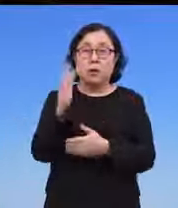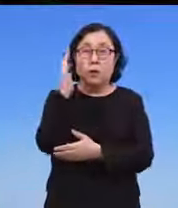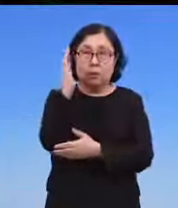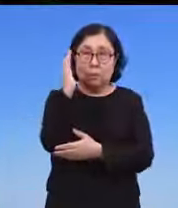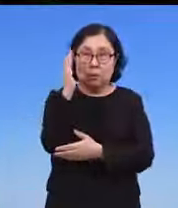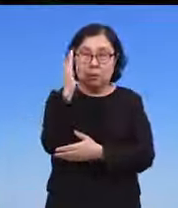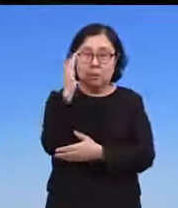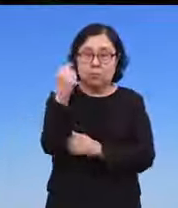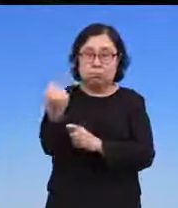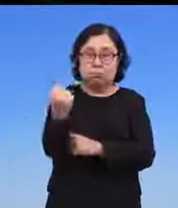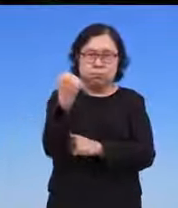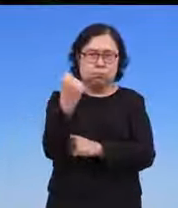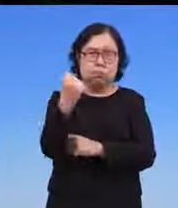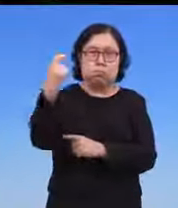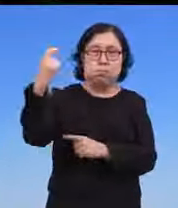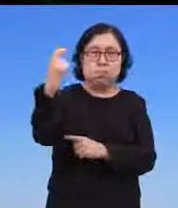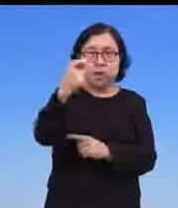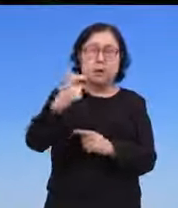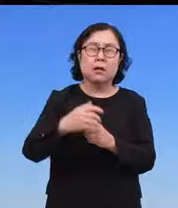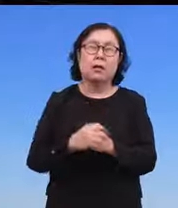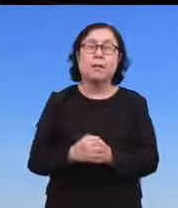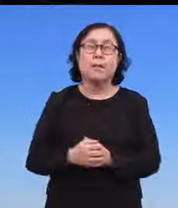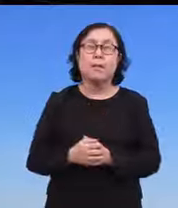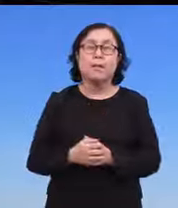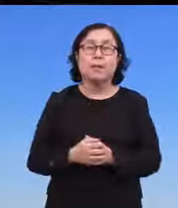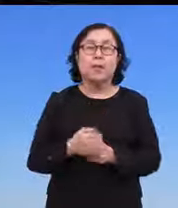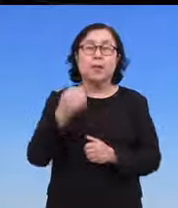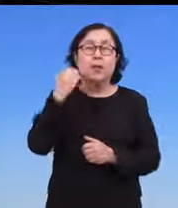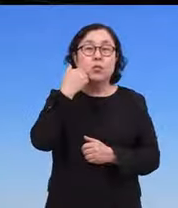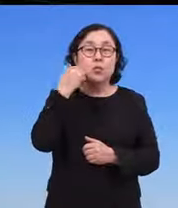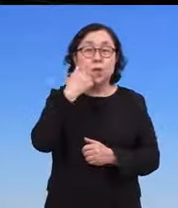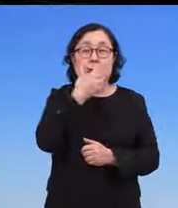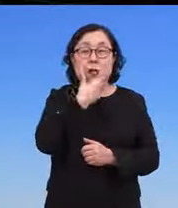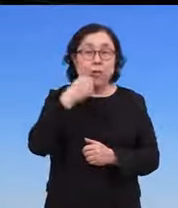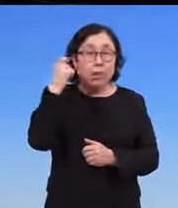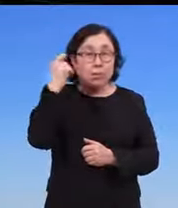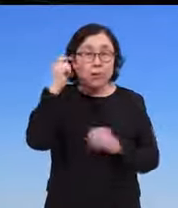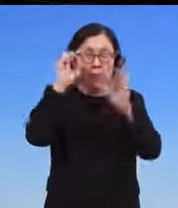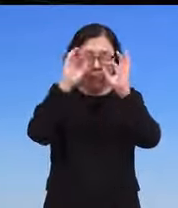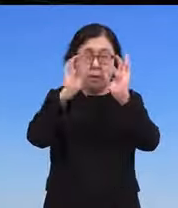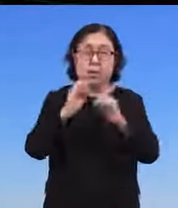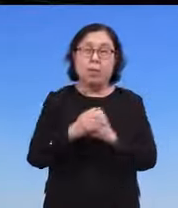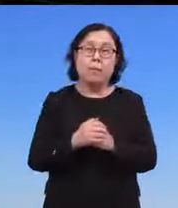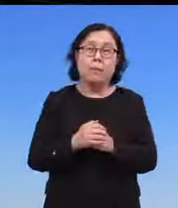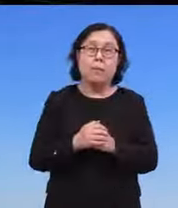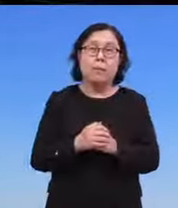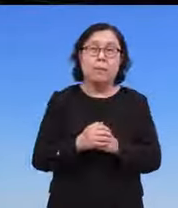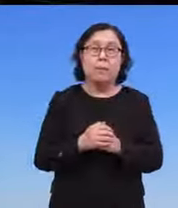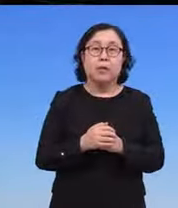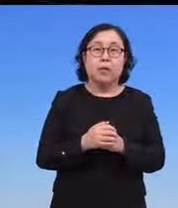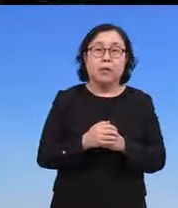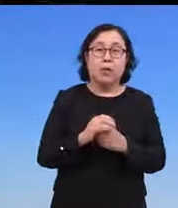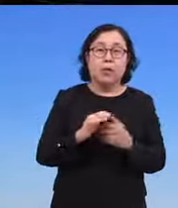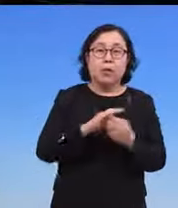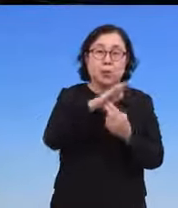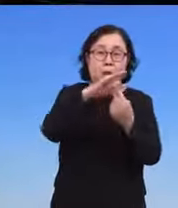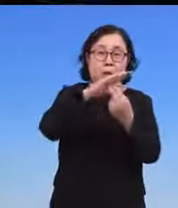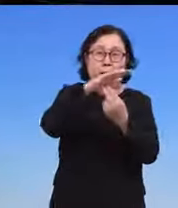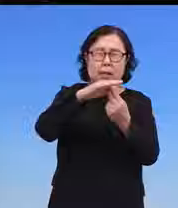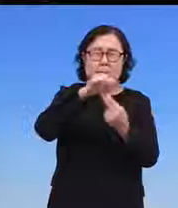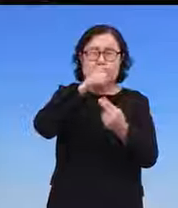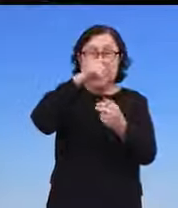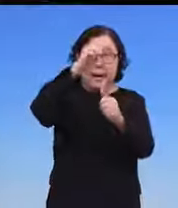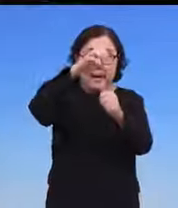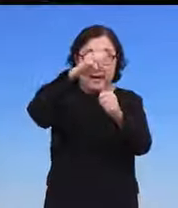메시지에 얼마나 이게 파워풀하게 힘이 강력했는지 자 누가복음 3장 7절 8절을 보십시오.